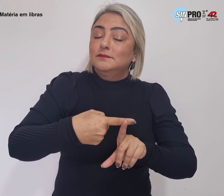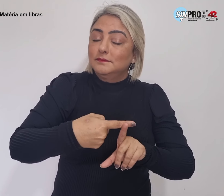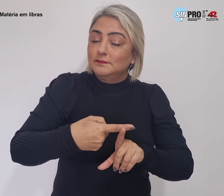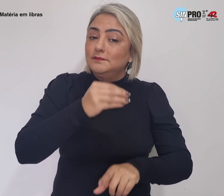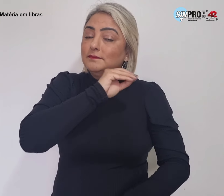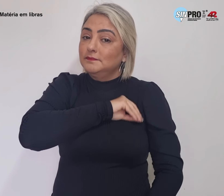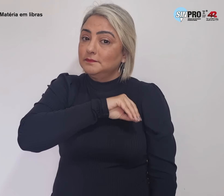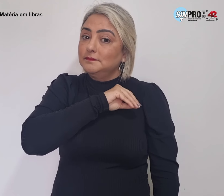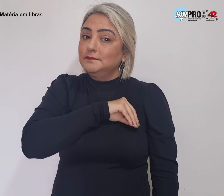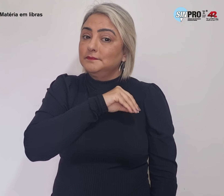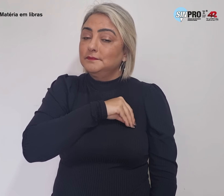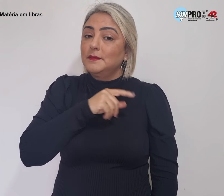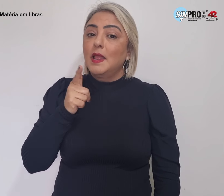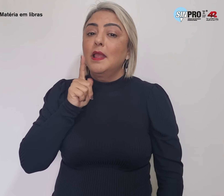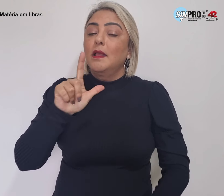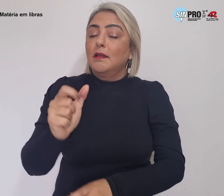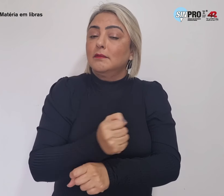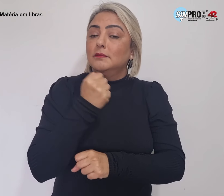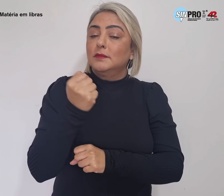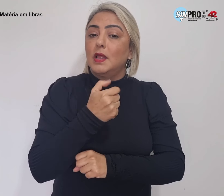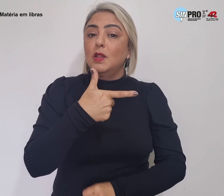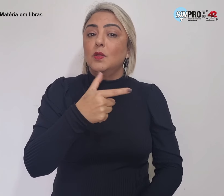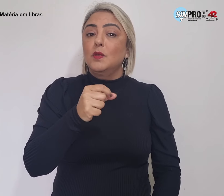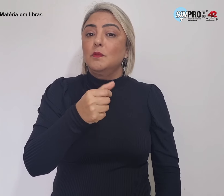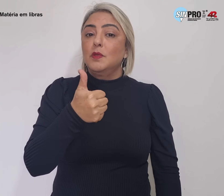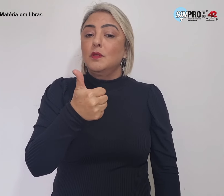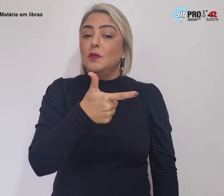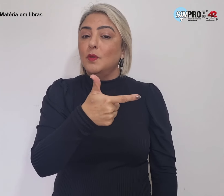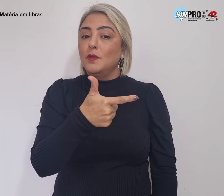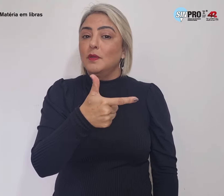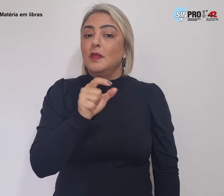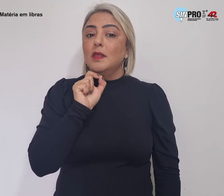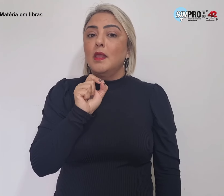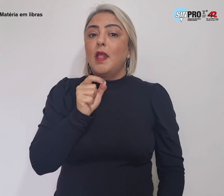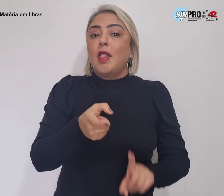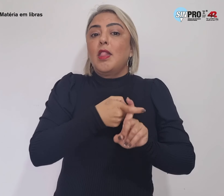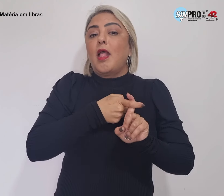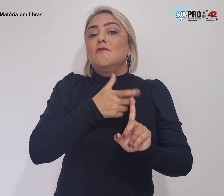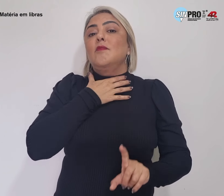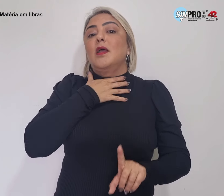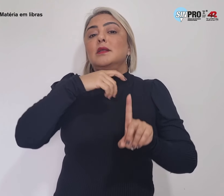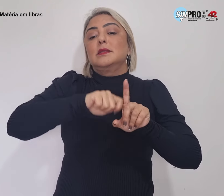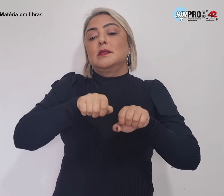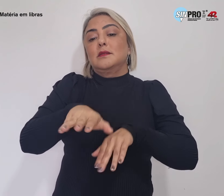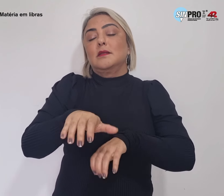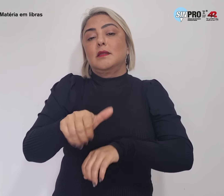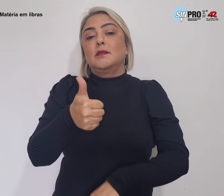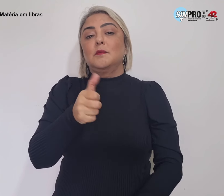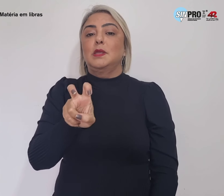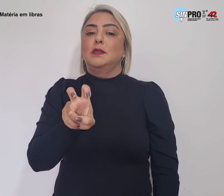2012, devida desde setembro de 2015. O governo do Distrito Federal